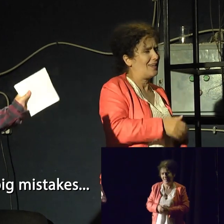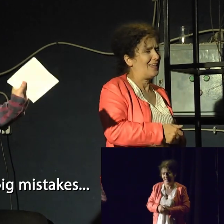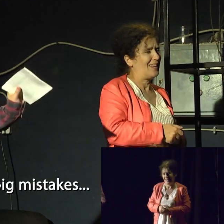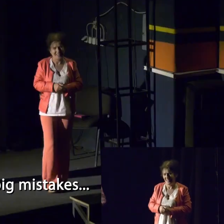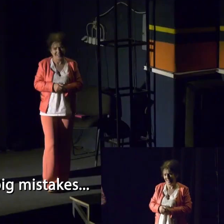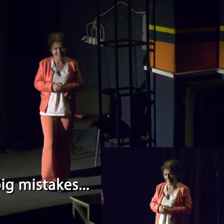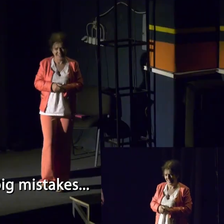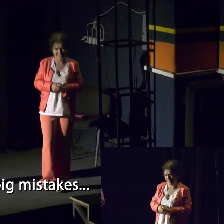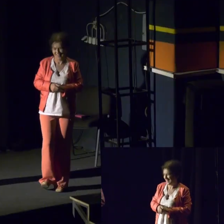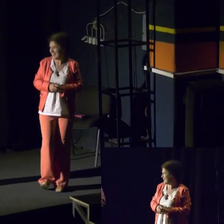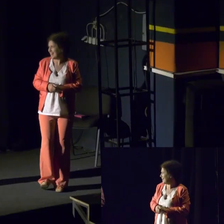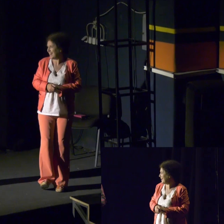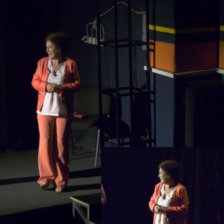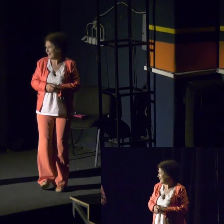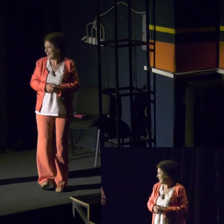И